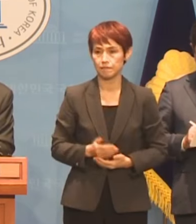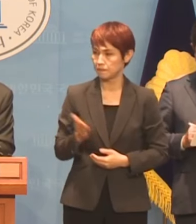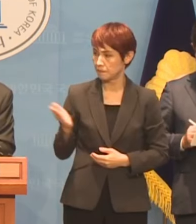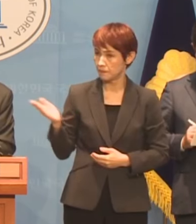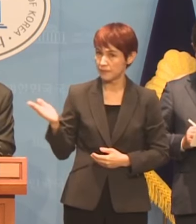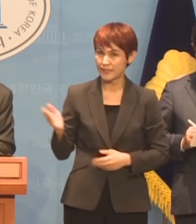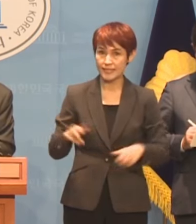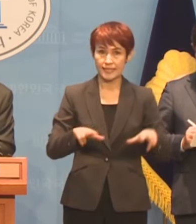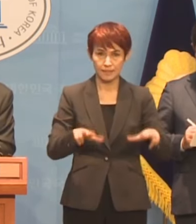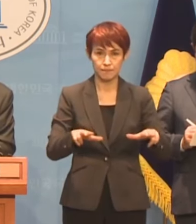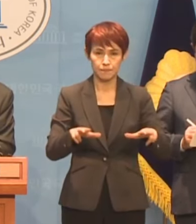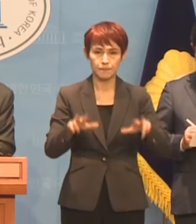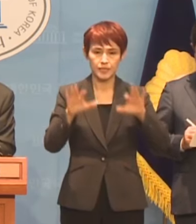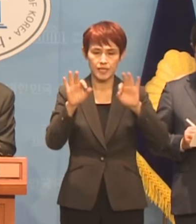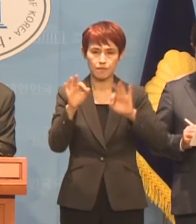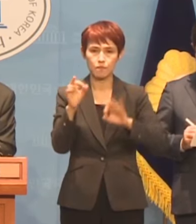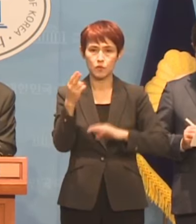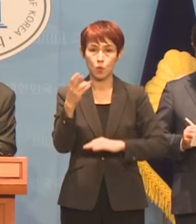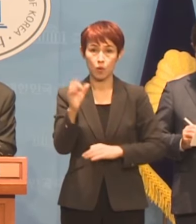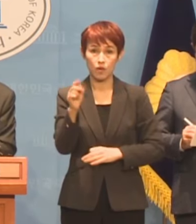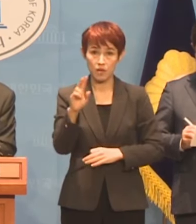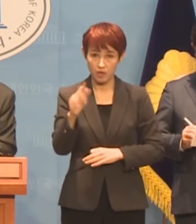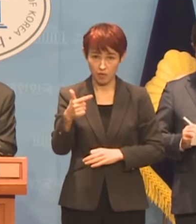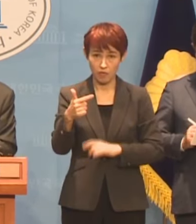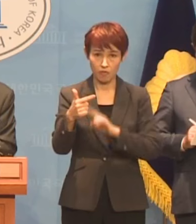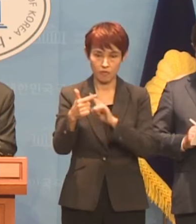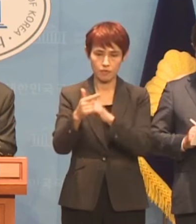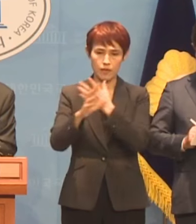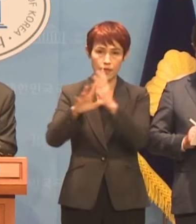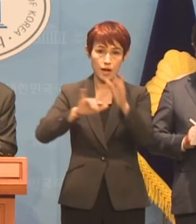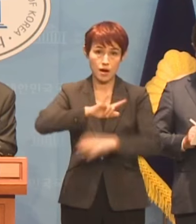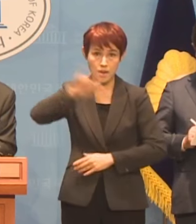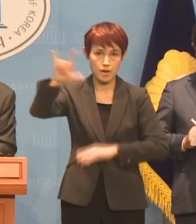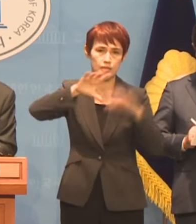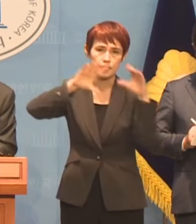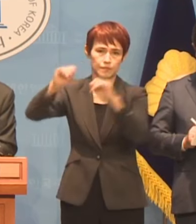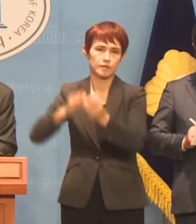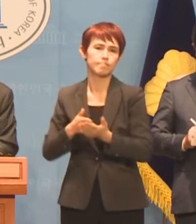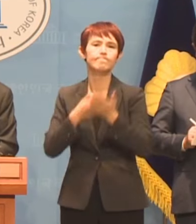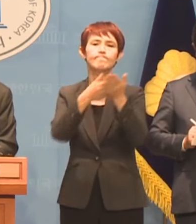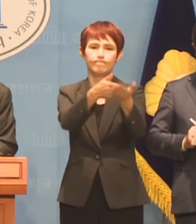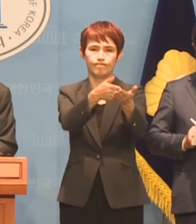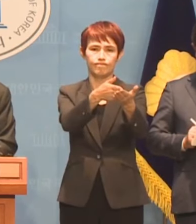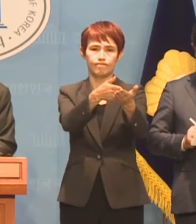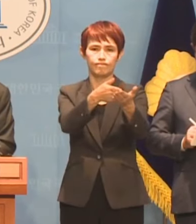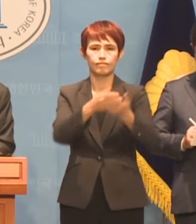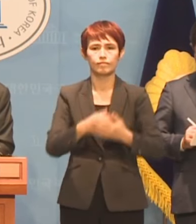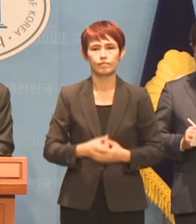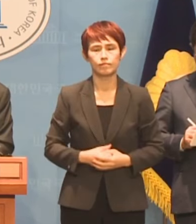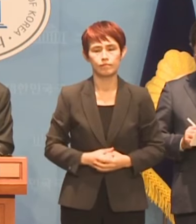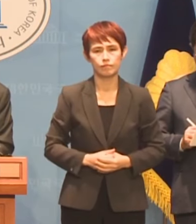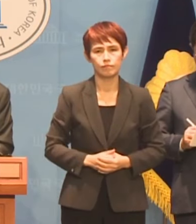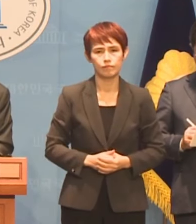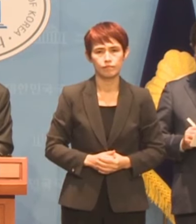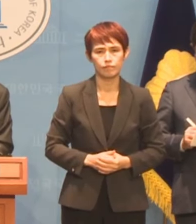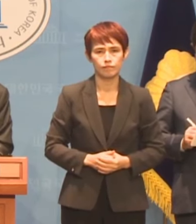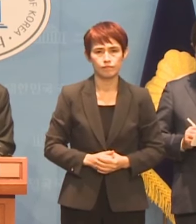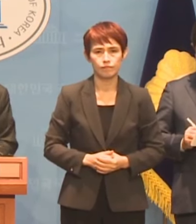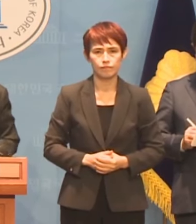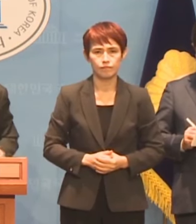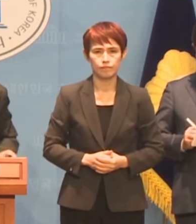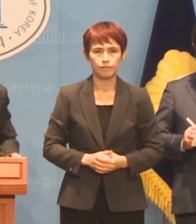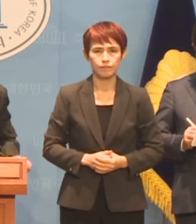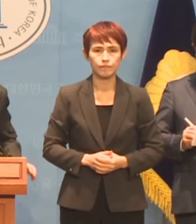즉시 김용현에 대해서 출국 금지해 줄 것을 요청하는 공문을 곧 보낼